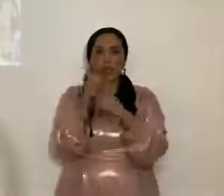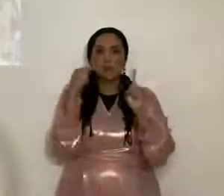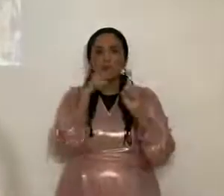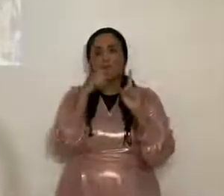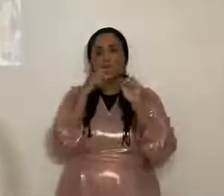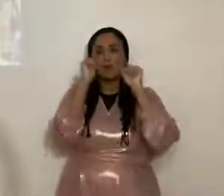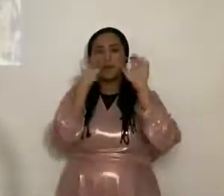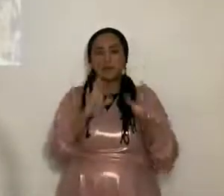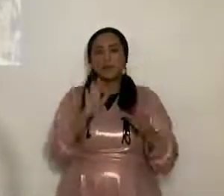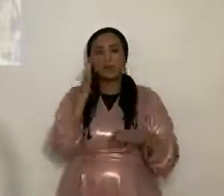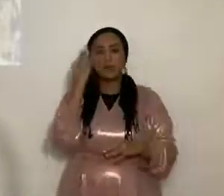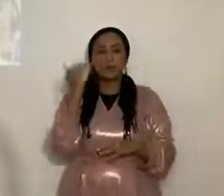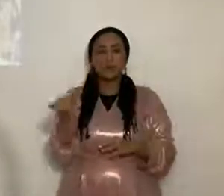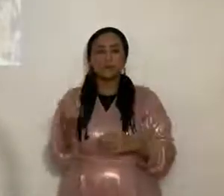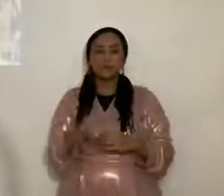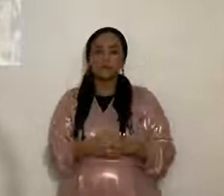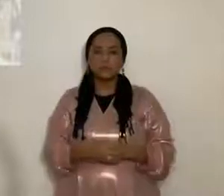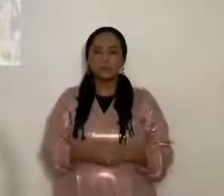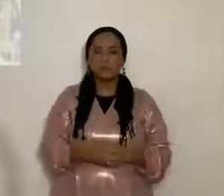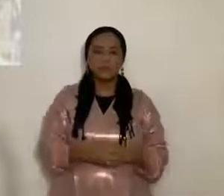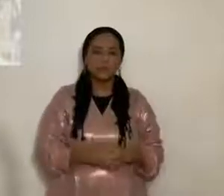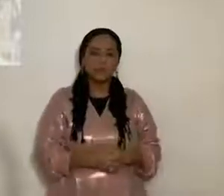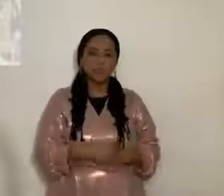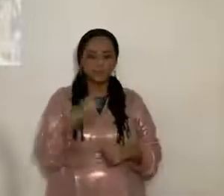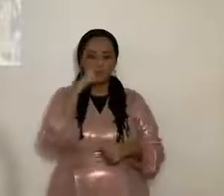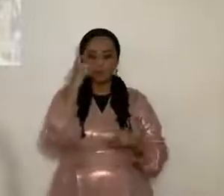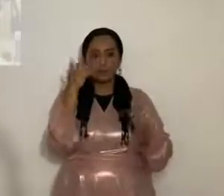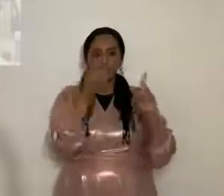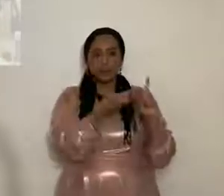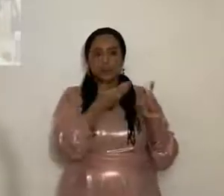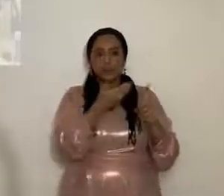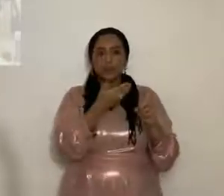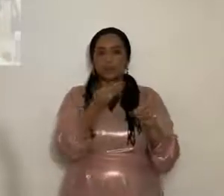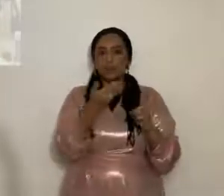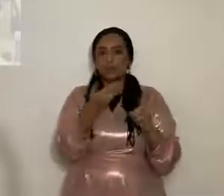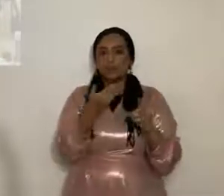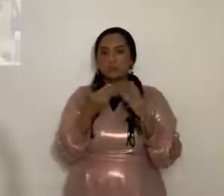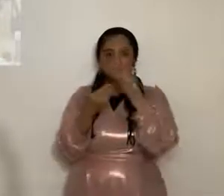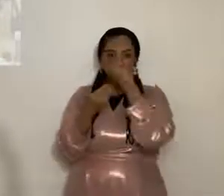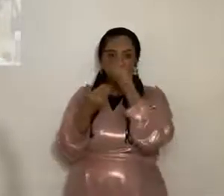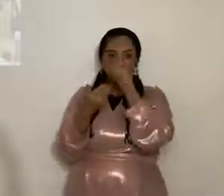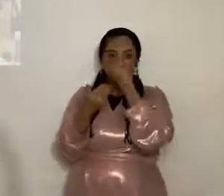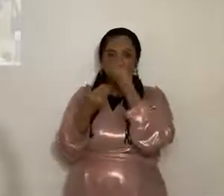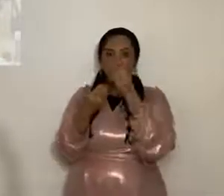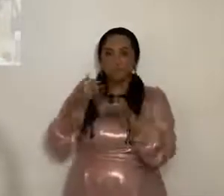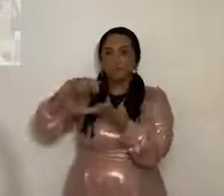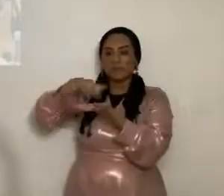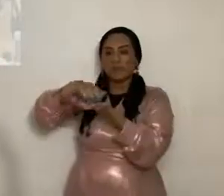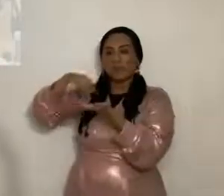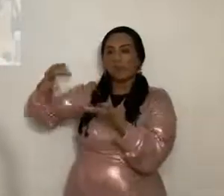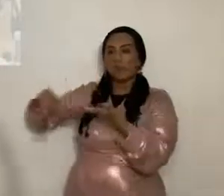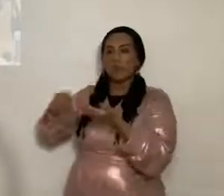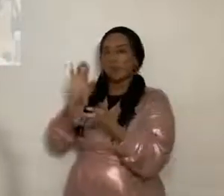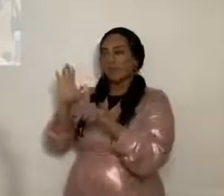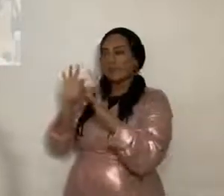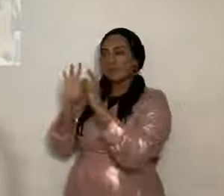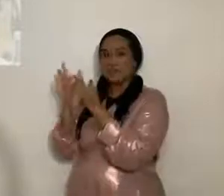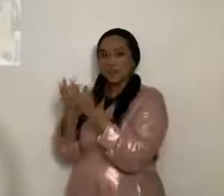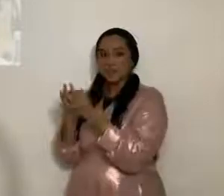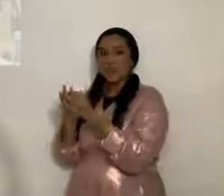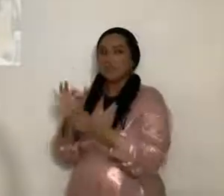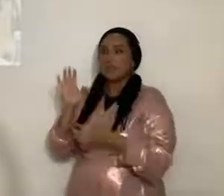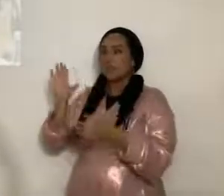bendecido? ¿Por qué? Porque dejó su tierra y su parentela por amor a